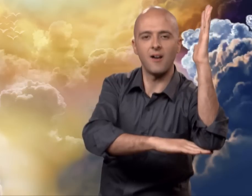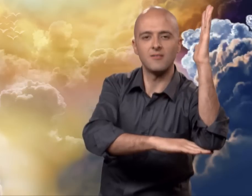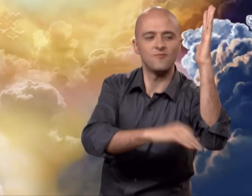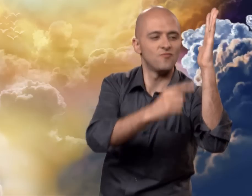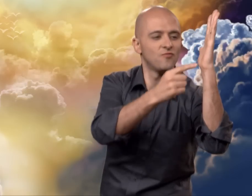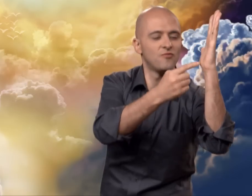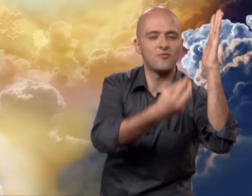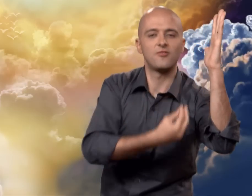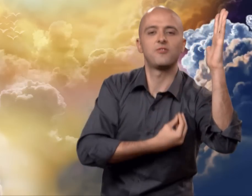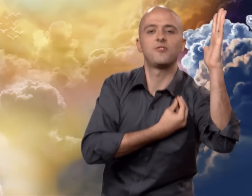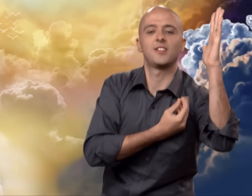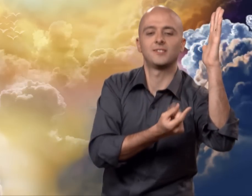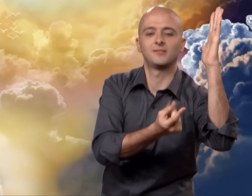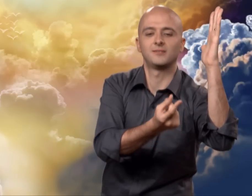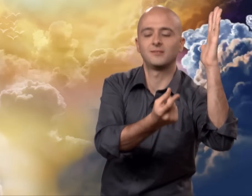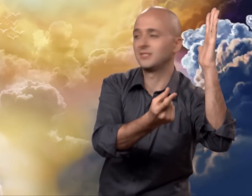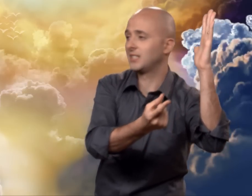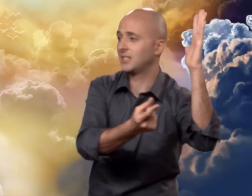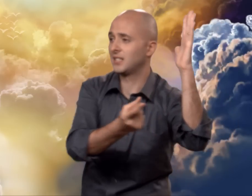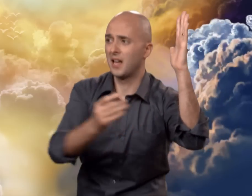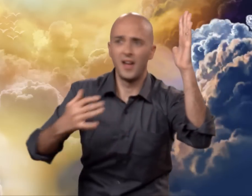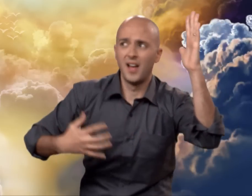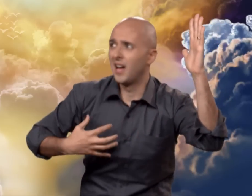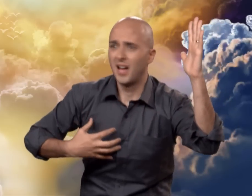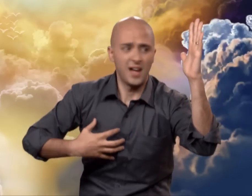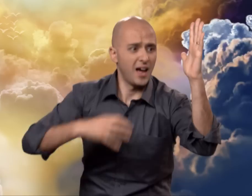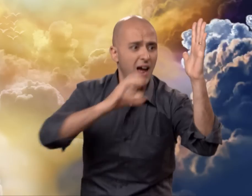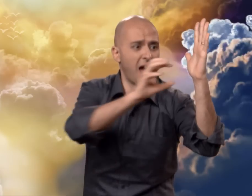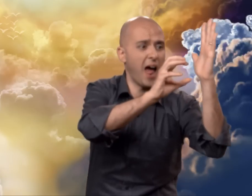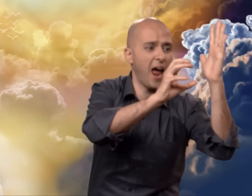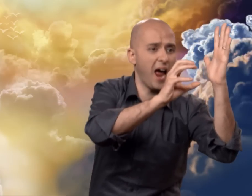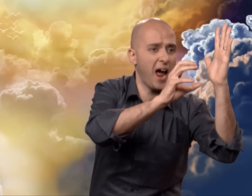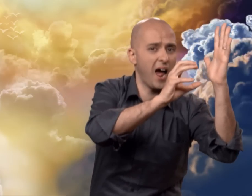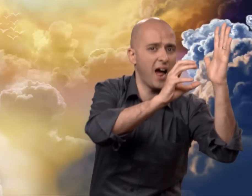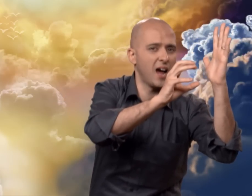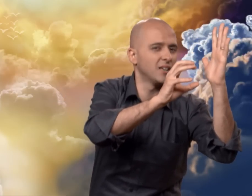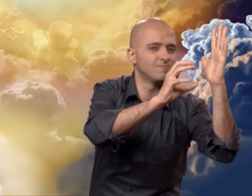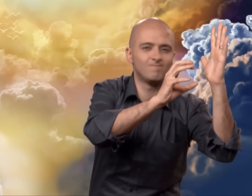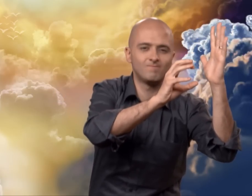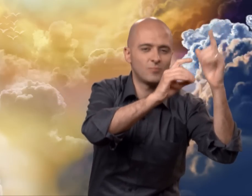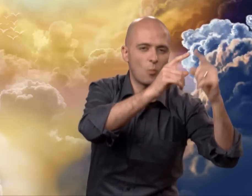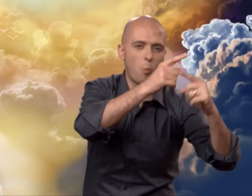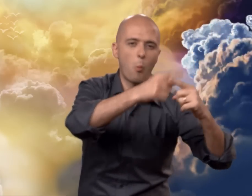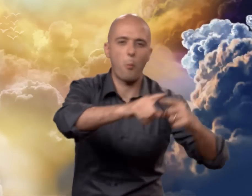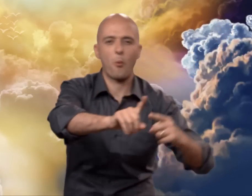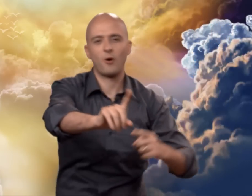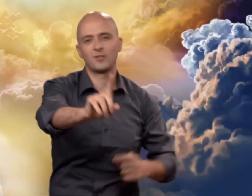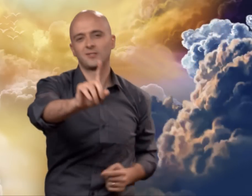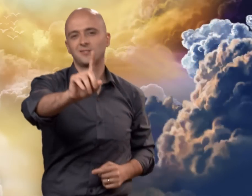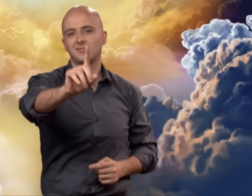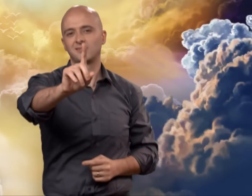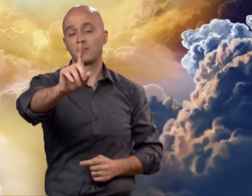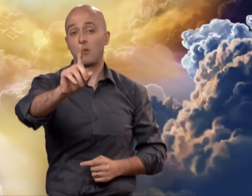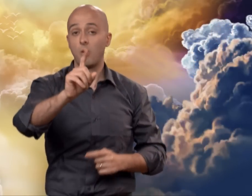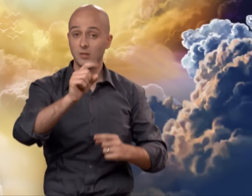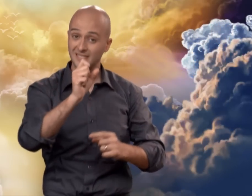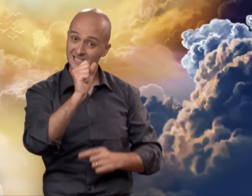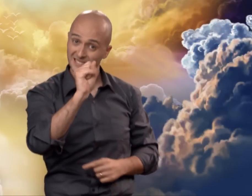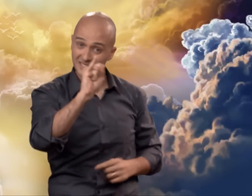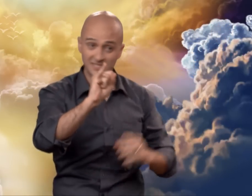o benfeitor da humanidade. A crueldade é satânica. Deus é amor. Satanás é o